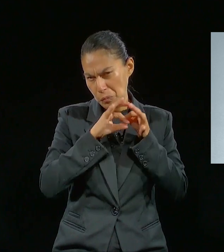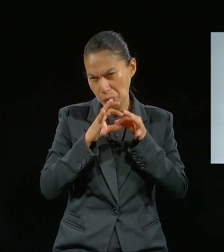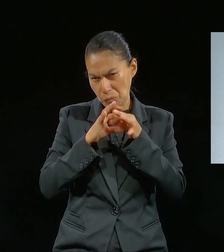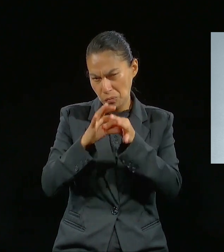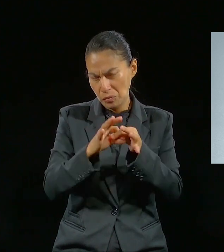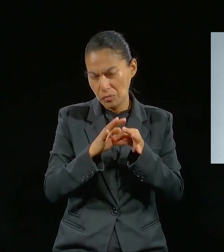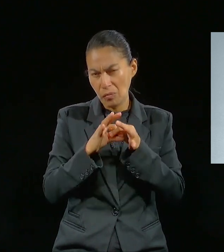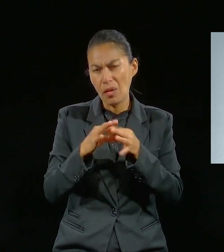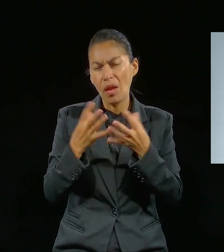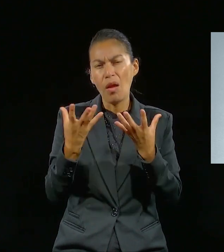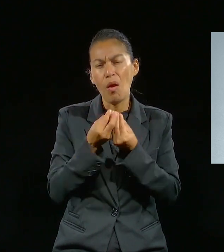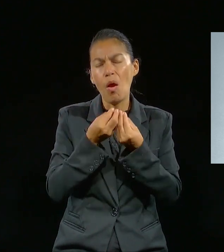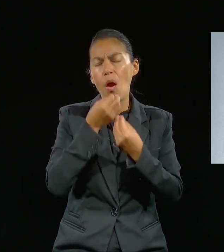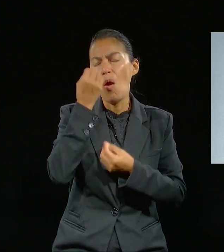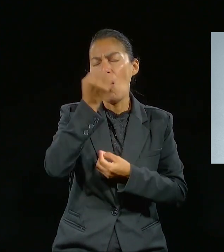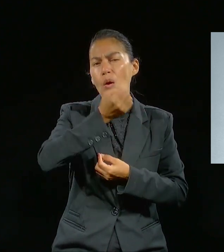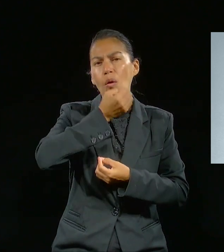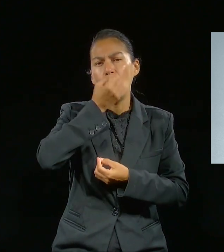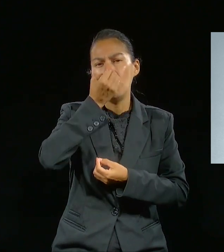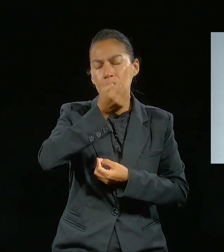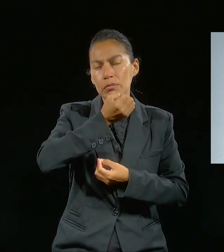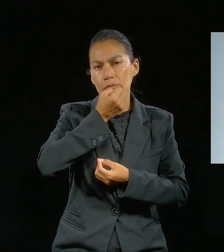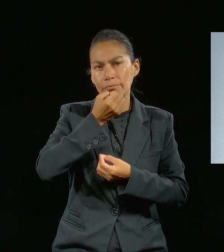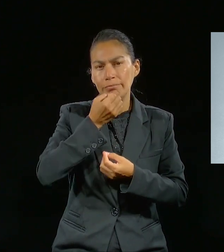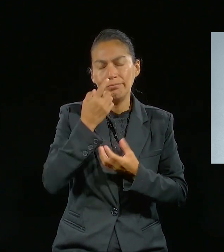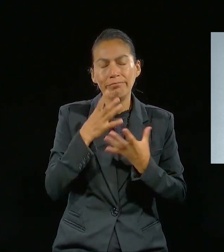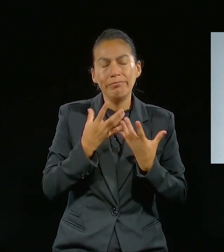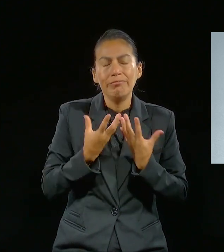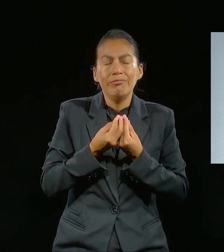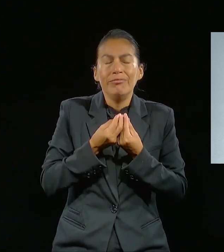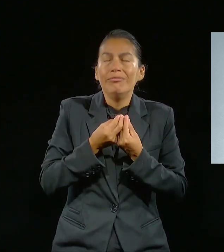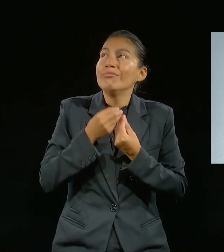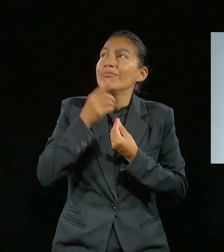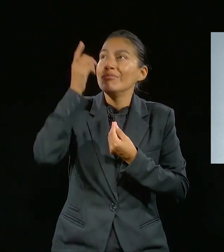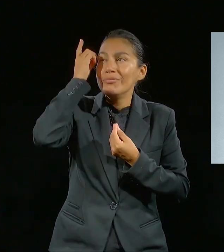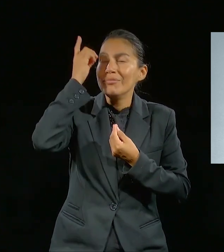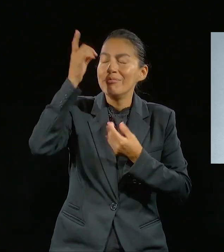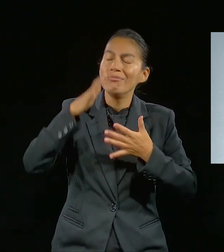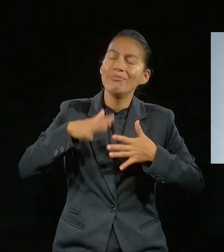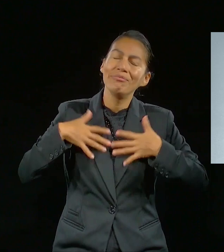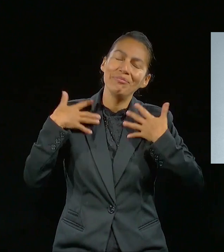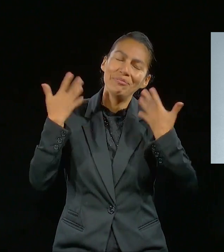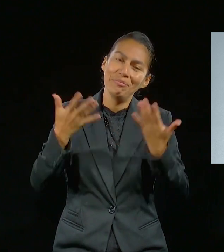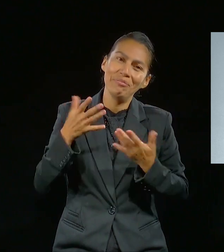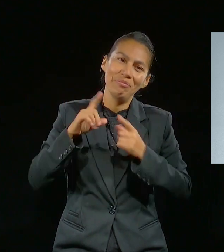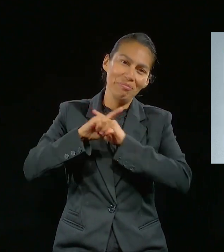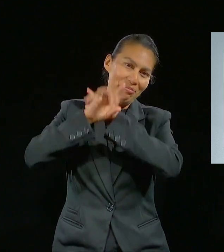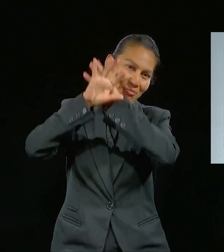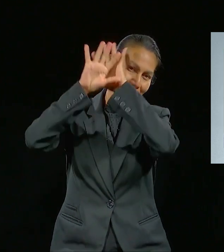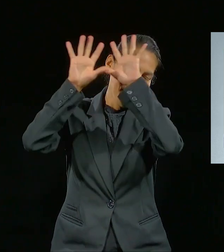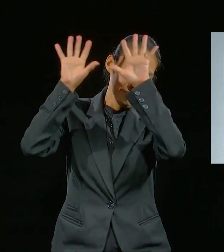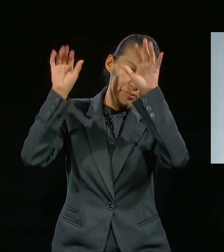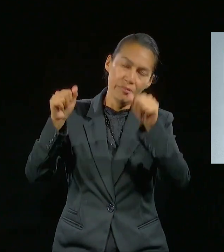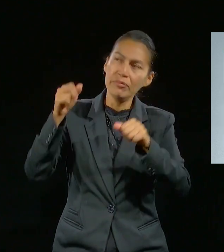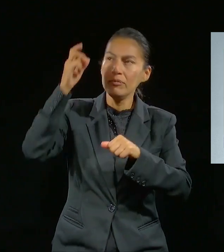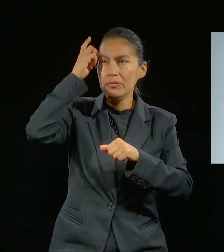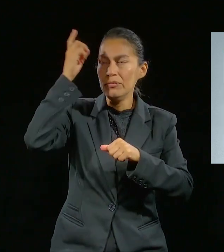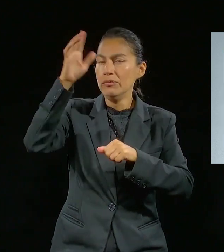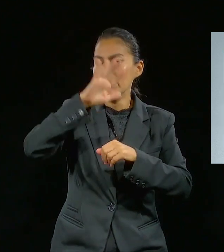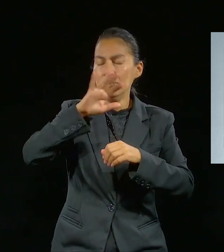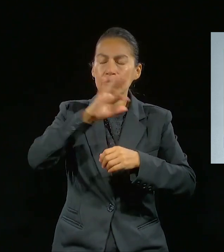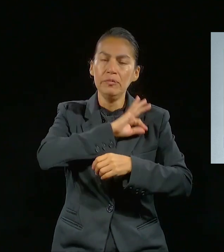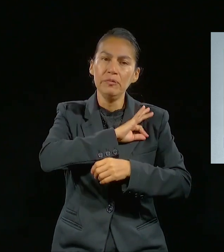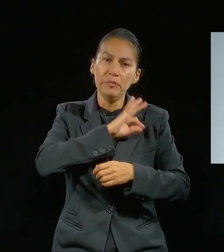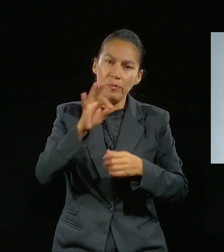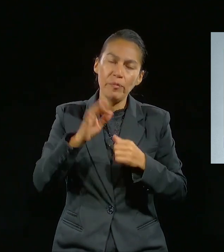que únete a nosotros en oración para que juntos podamos ver brillar la gloria de Dios, del Amén. Dios de lo